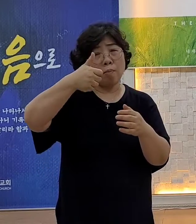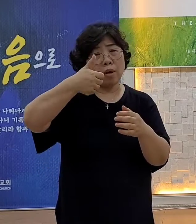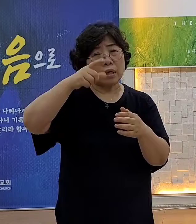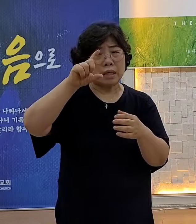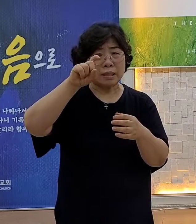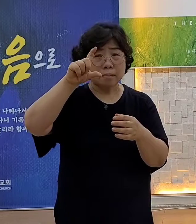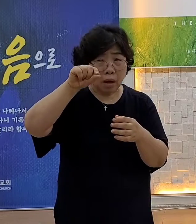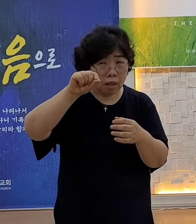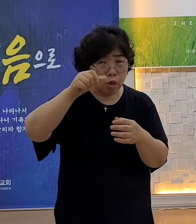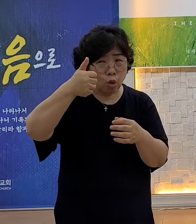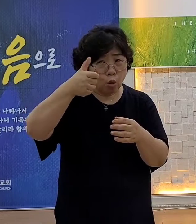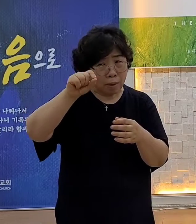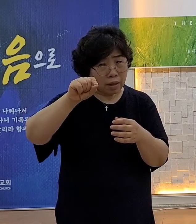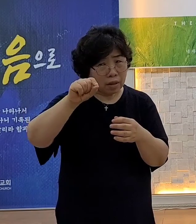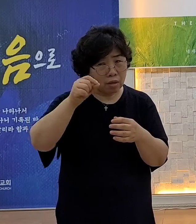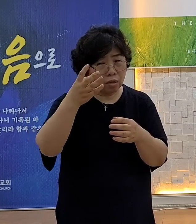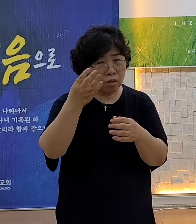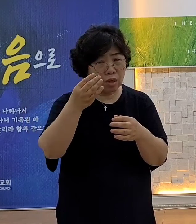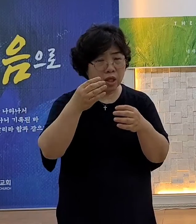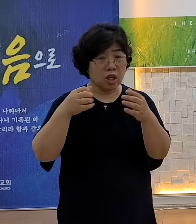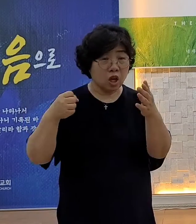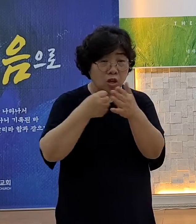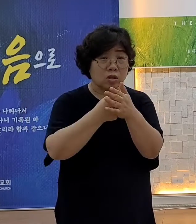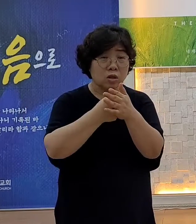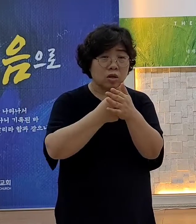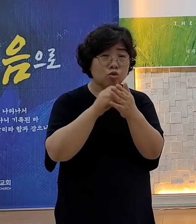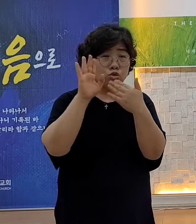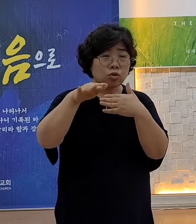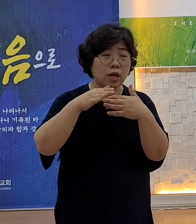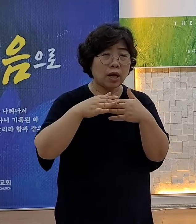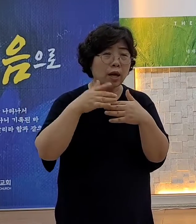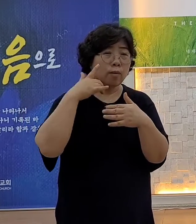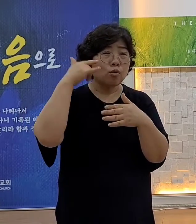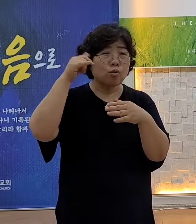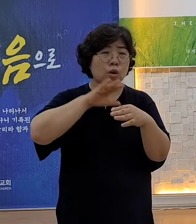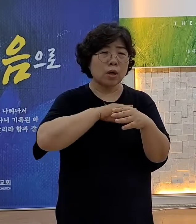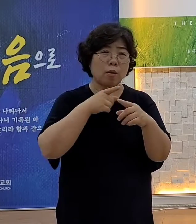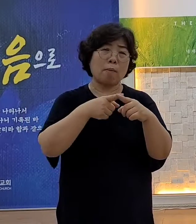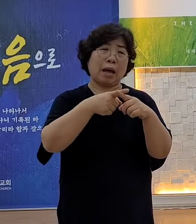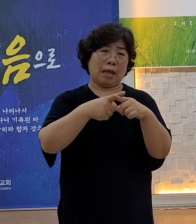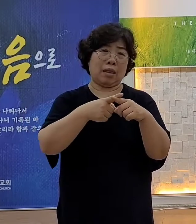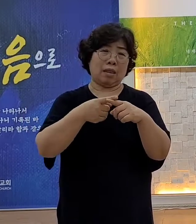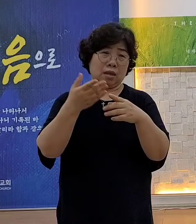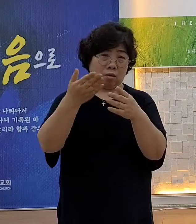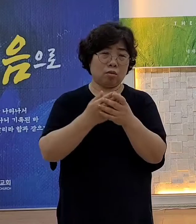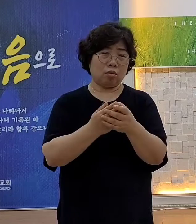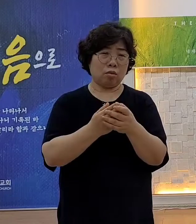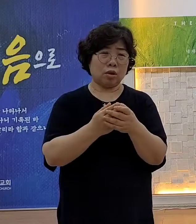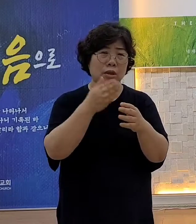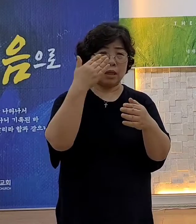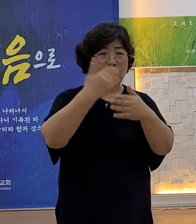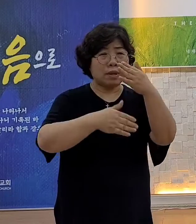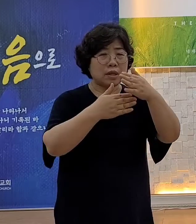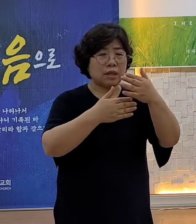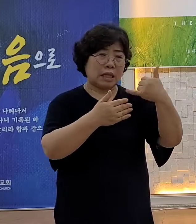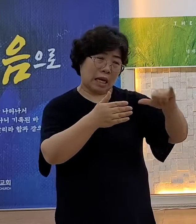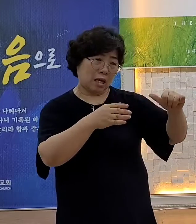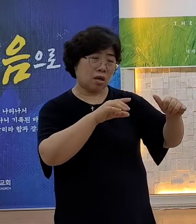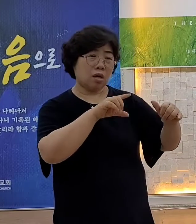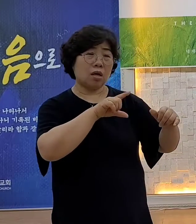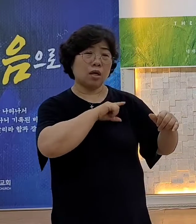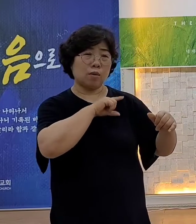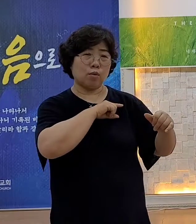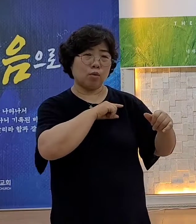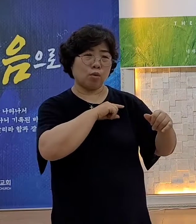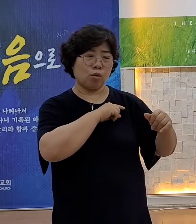자녀들에게 이름으로 몇만 원 해서라도 주세요. 아니면 진짜 자녀들에 있는 진짜 돈으로 이런 뭐